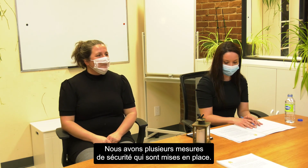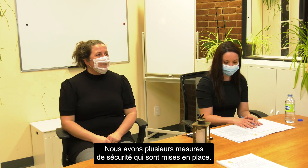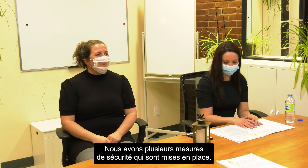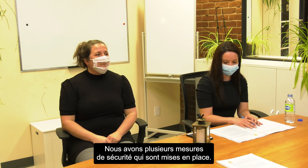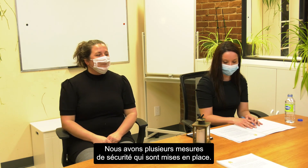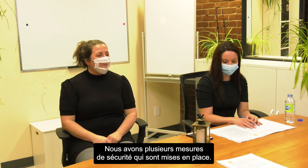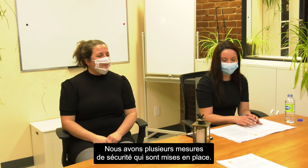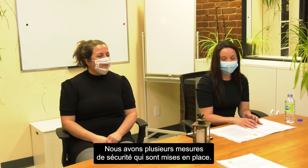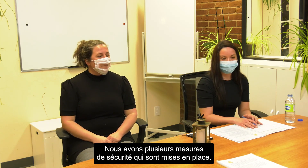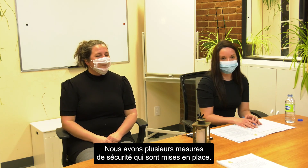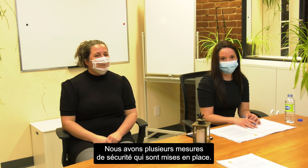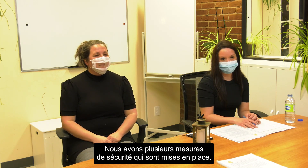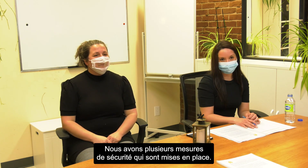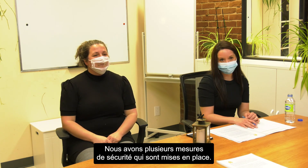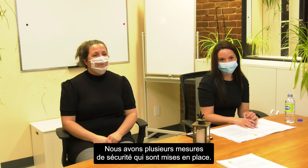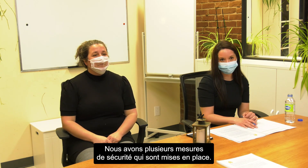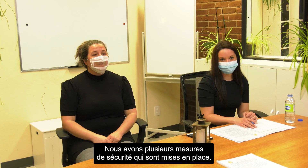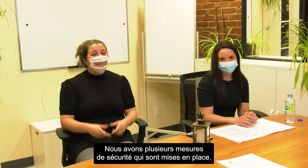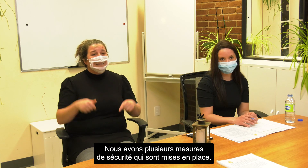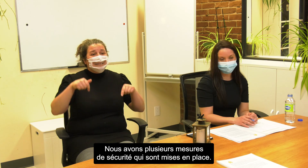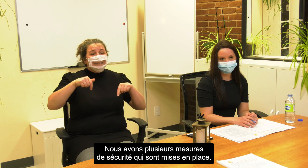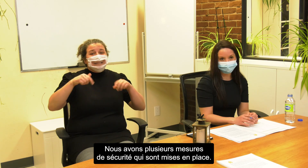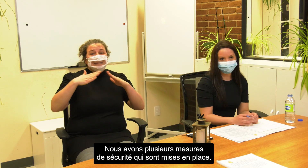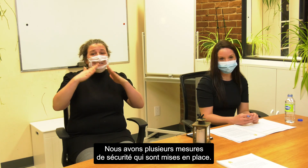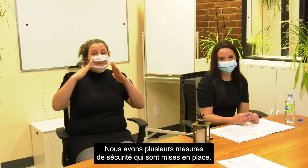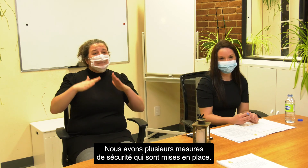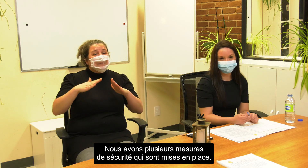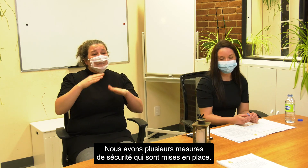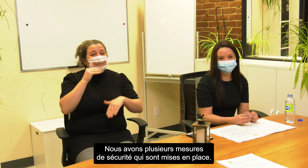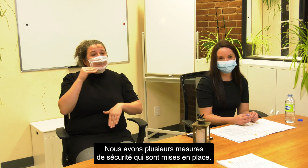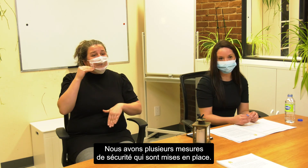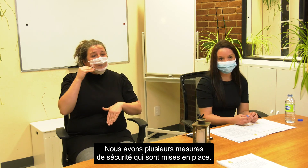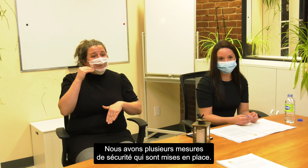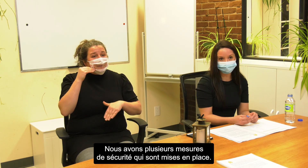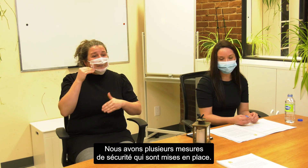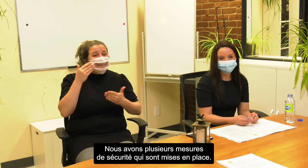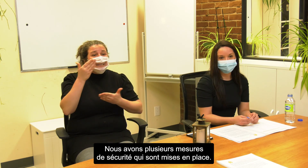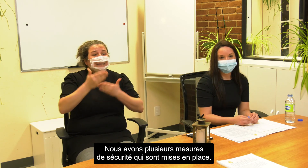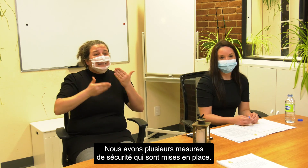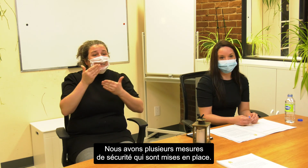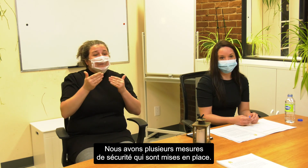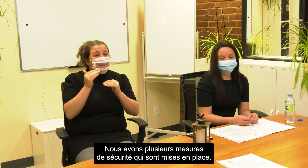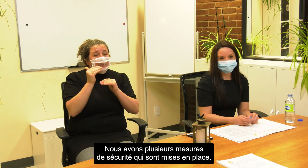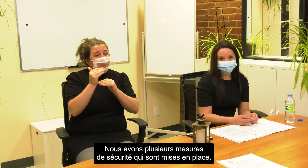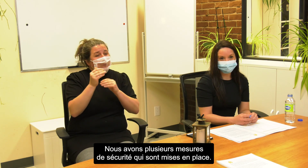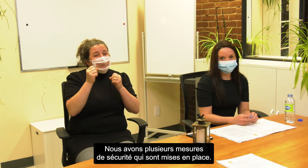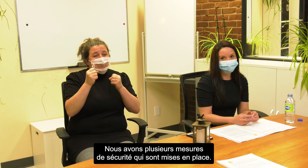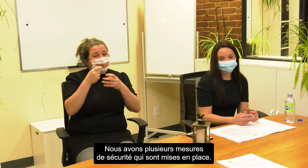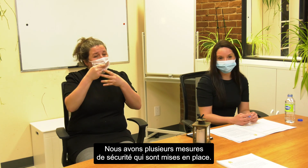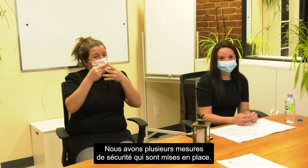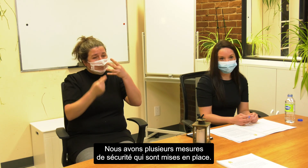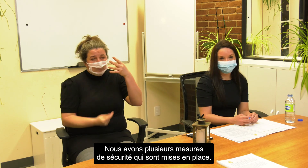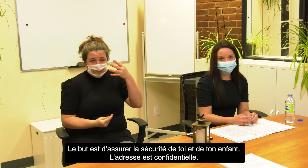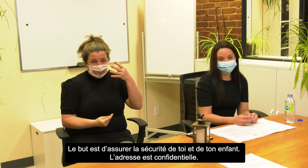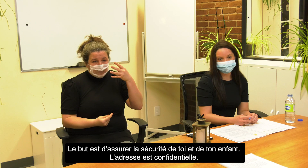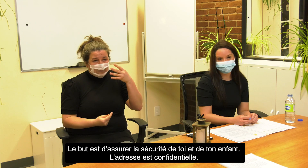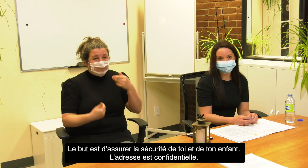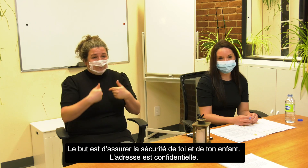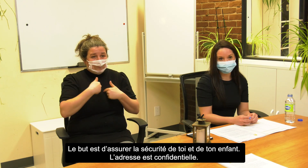t'assurer que il va y avoir plus qu'un service de sécurité. C'est sûr que c'est une mission première, c'est d'assurer ta